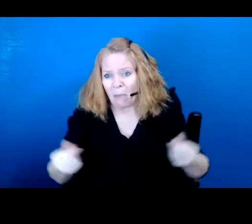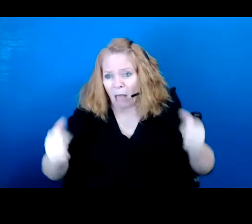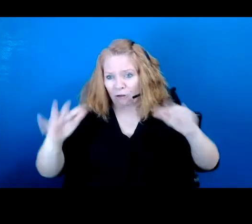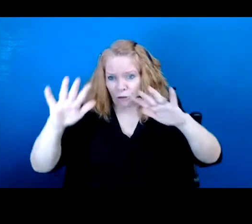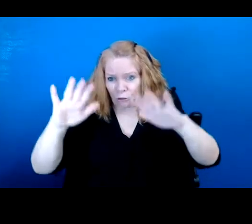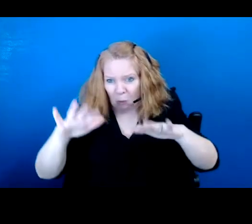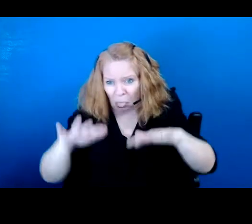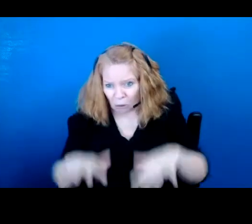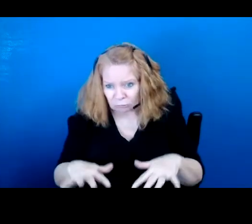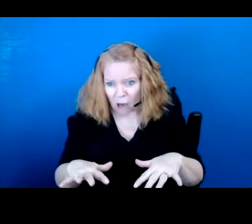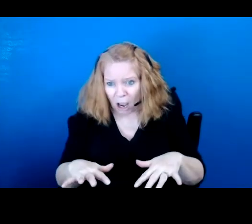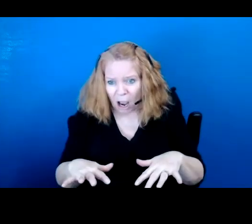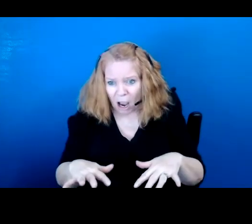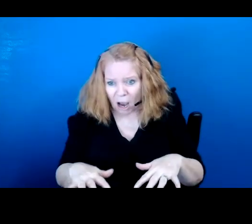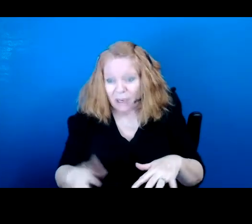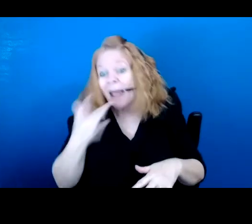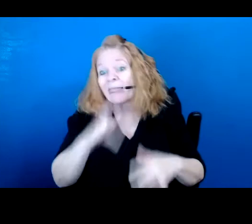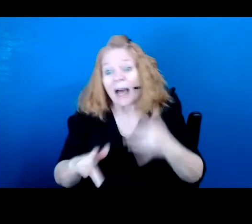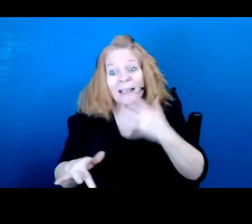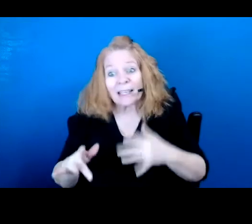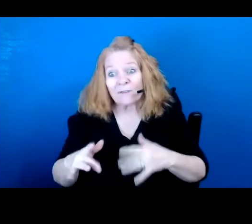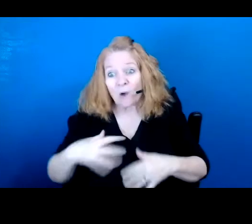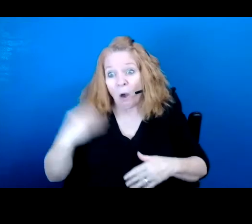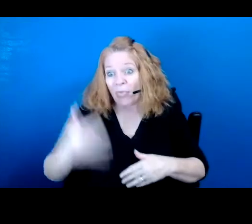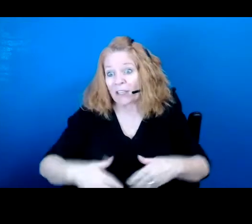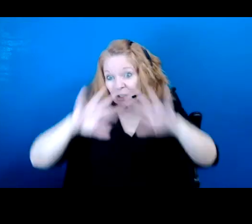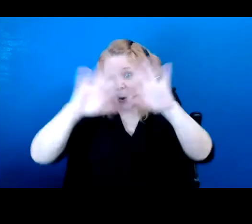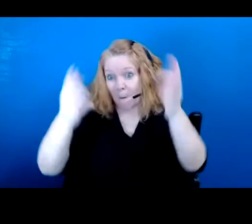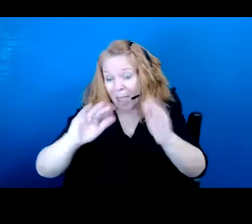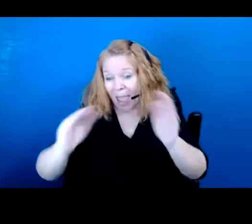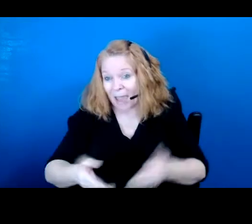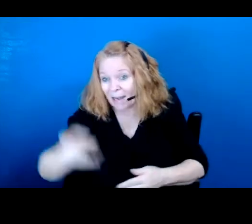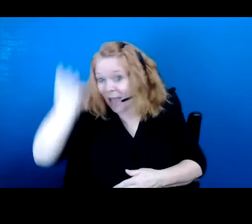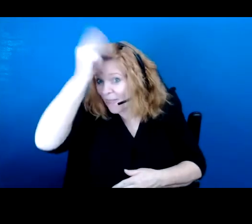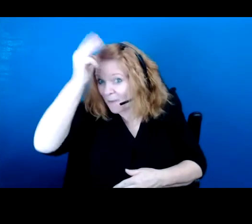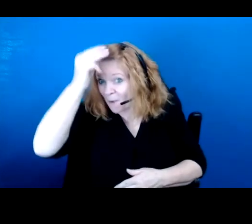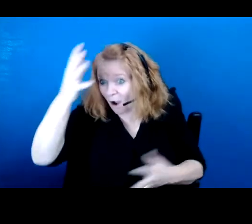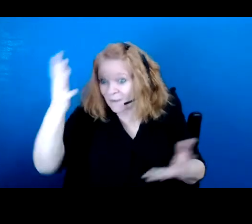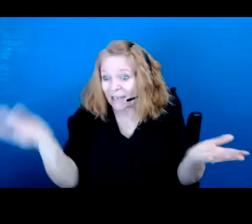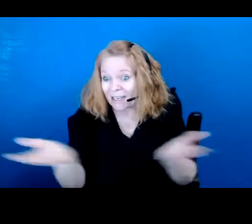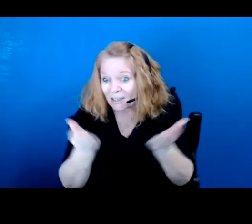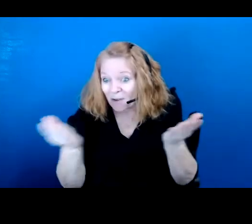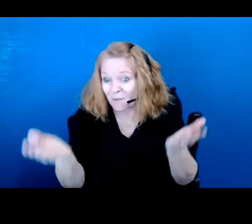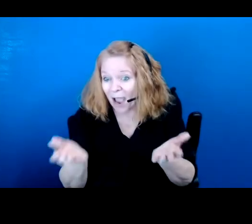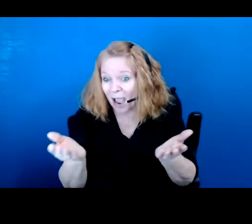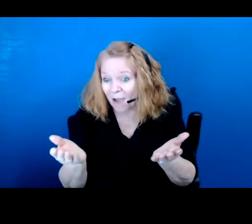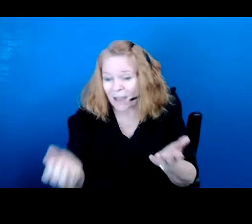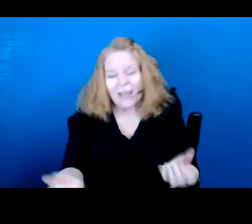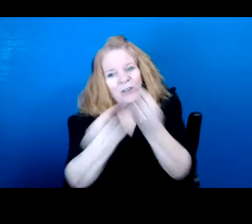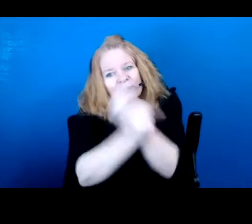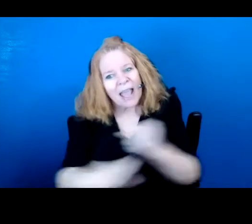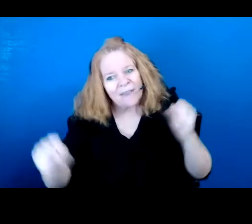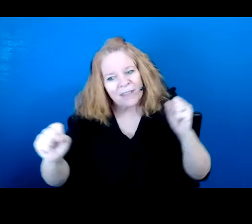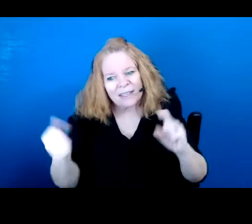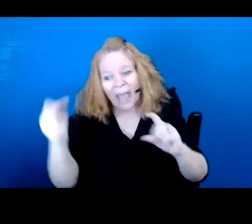tiene un problema que fue derretido hacia la tierra y es bueno que